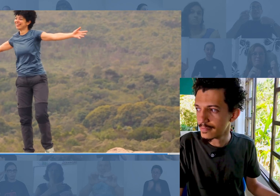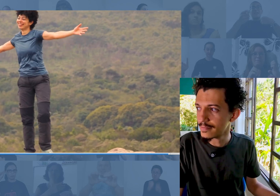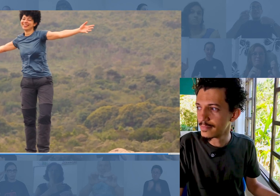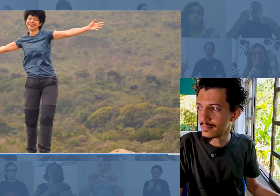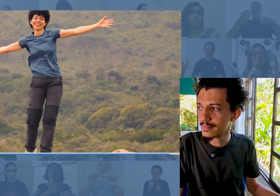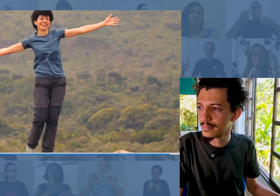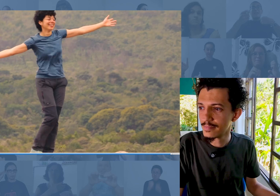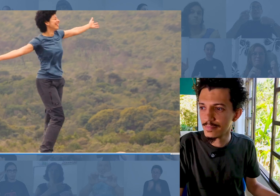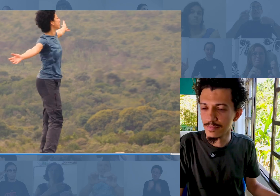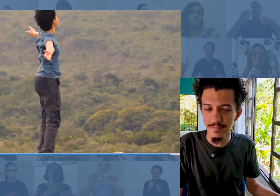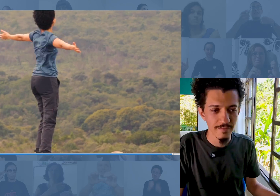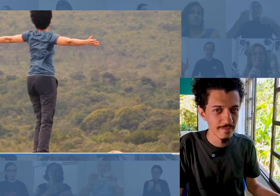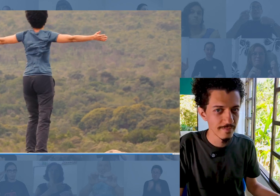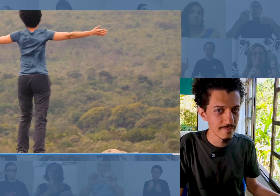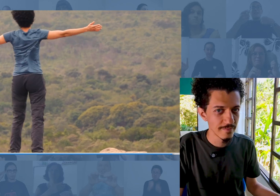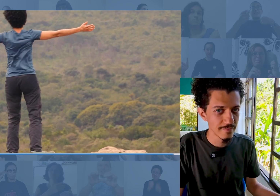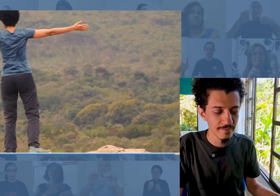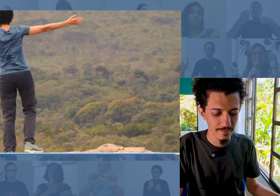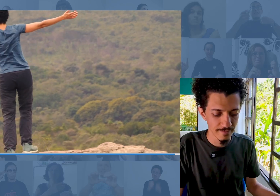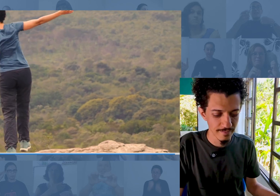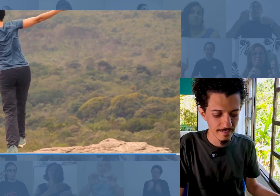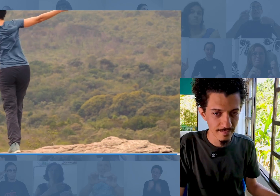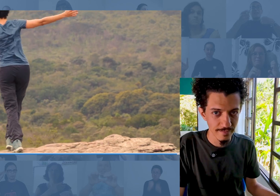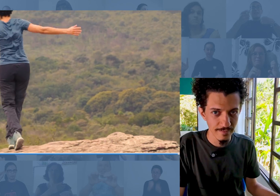multiplica, e que avança.